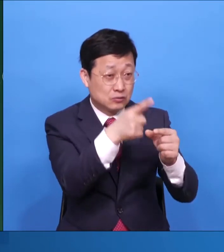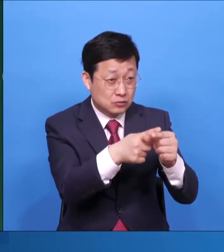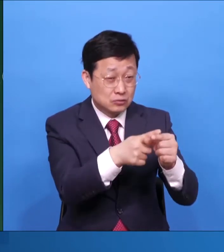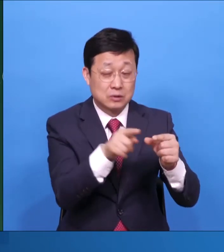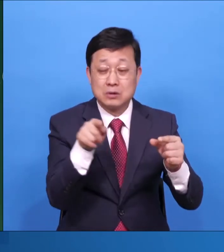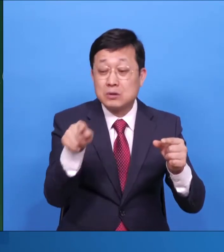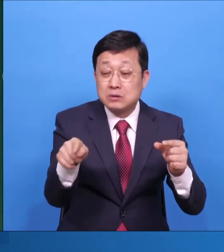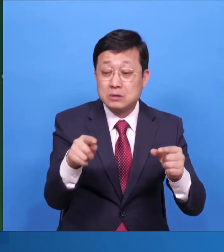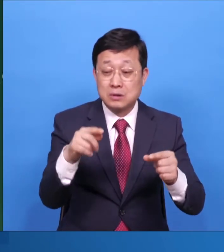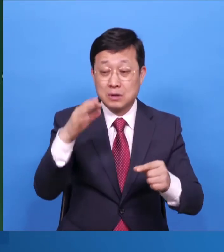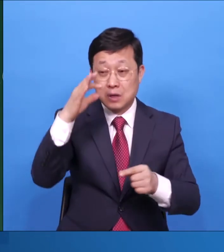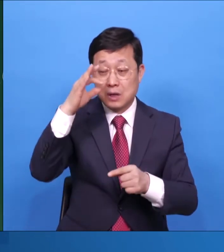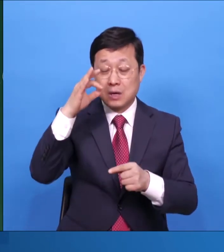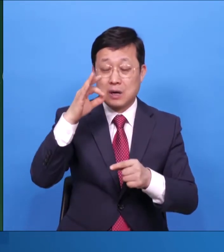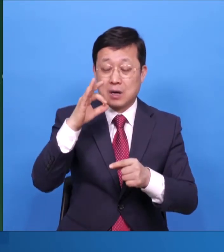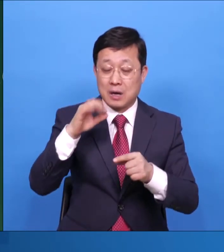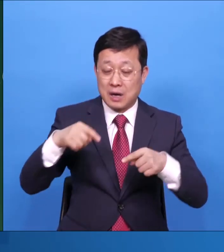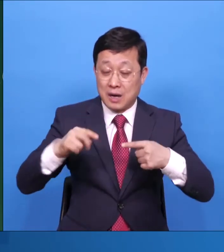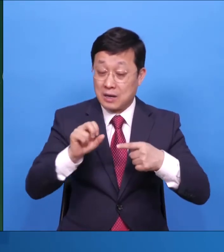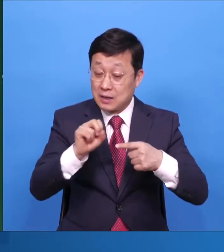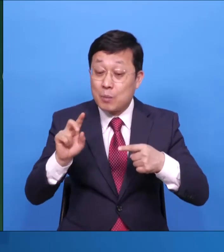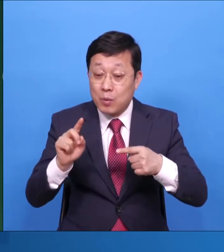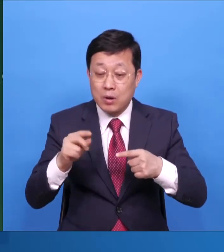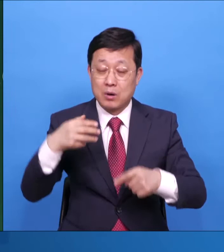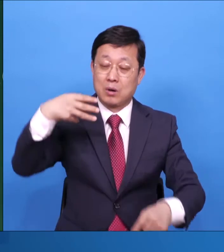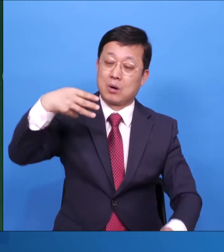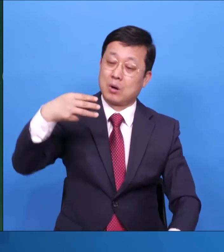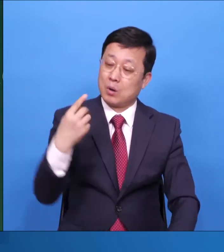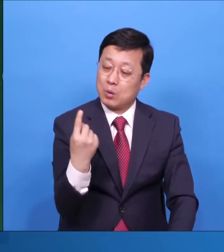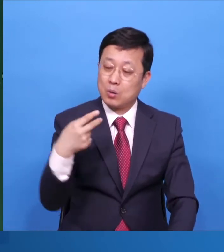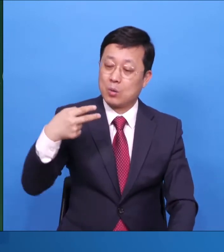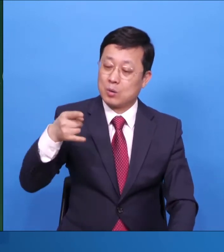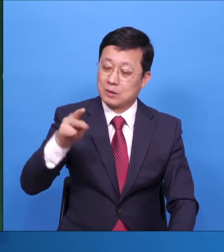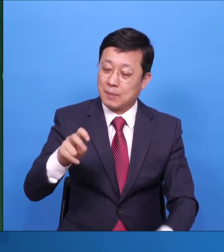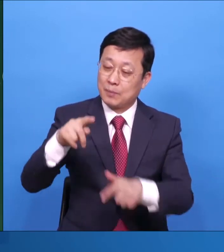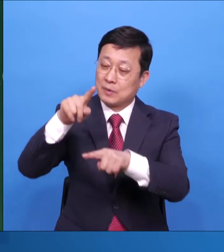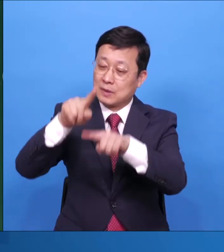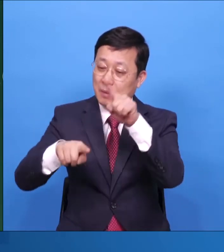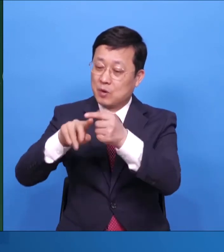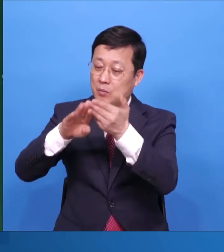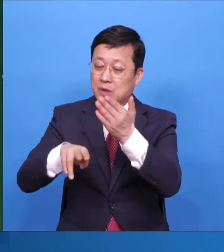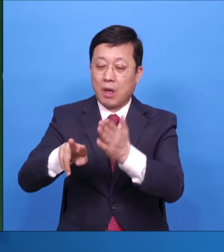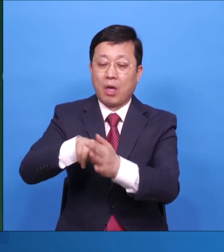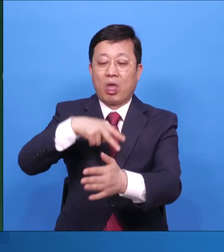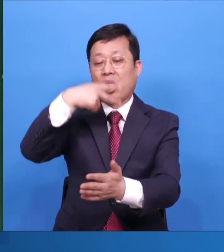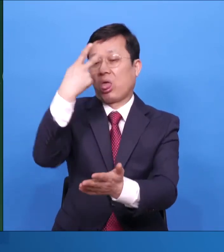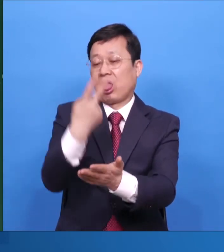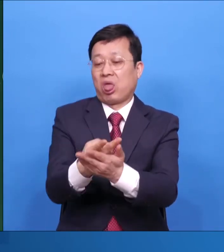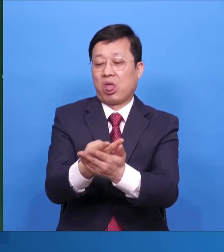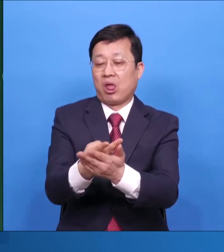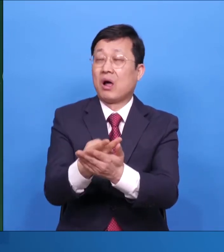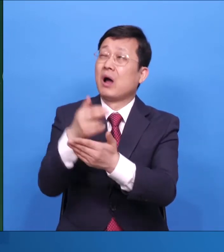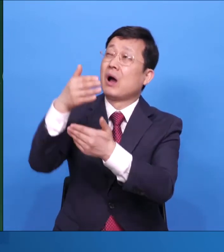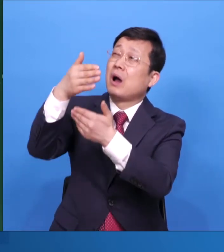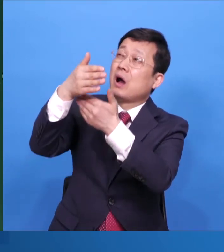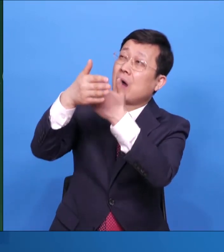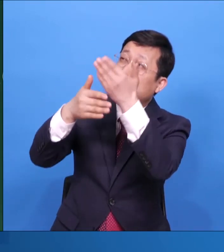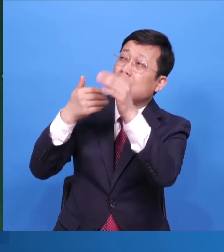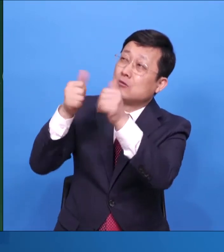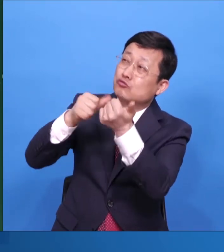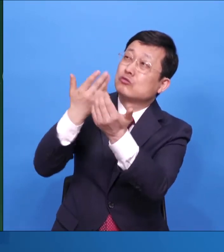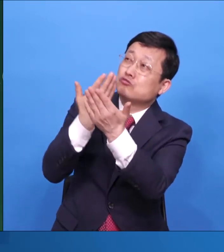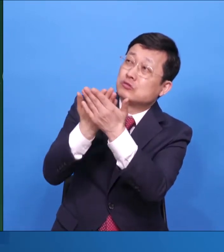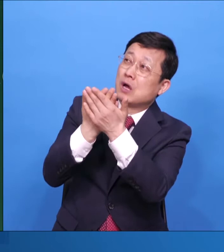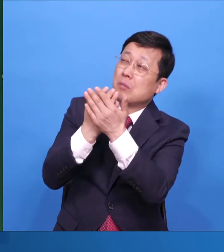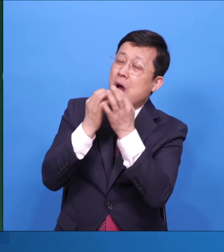encontró. Lodem 나온 밑에 쓰러져 있죠. Vemos que es el tiempo donde él estaba tumbado frente a ese árbol. 하나님께 불러가 달라고 기도